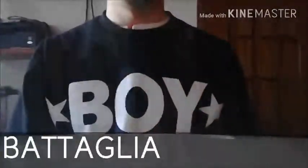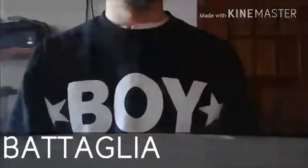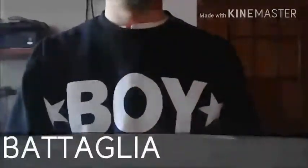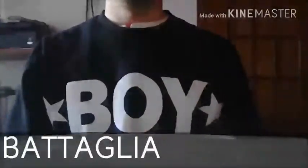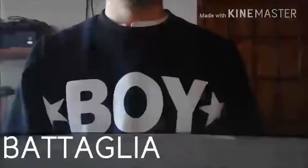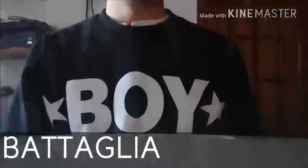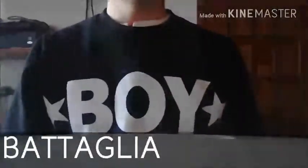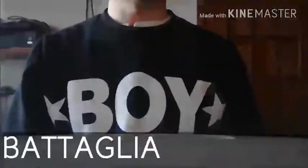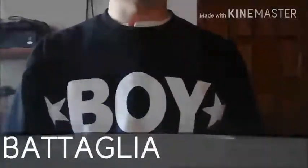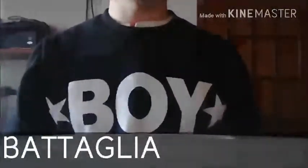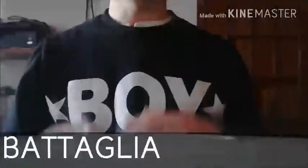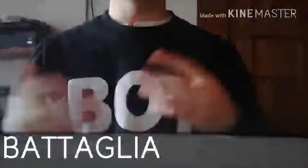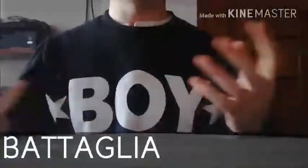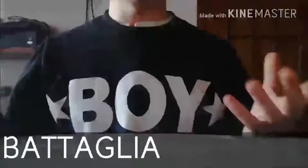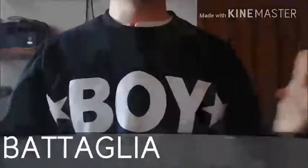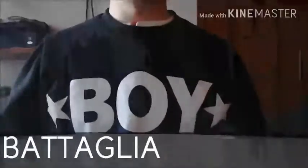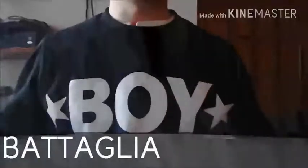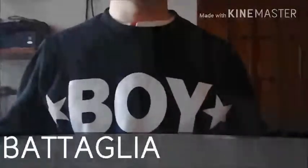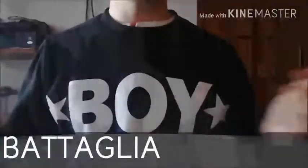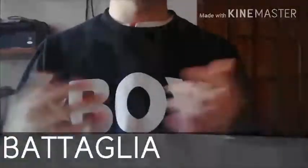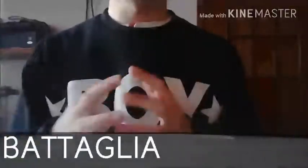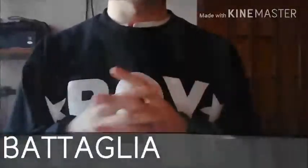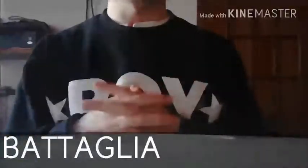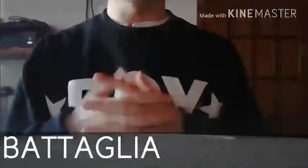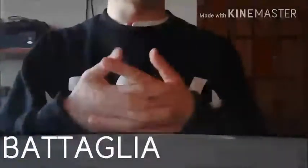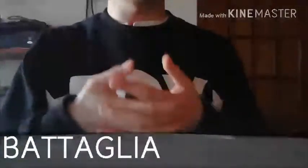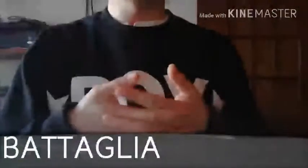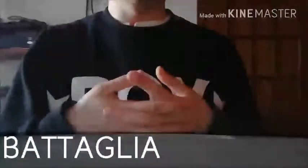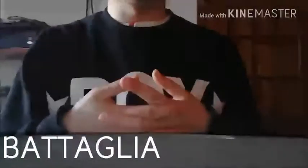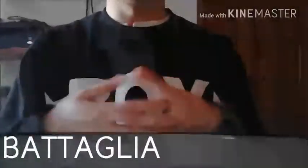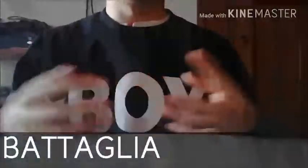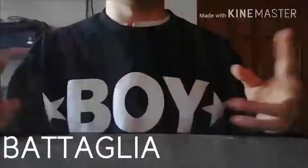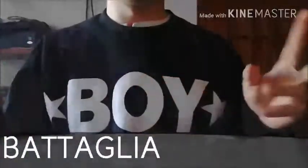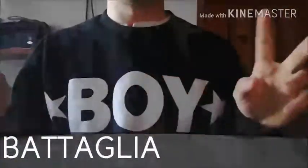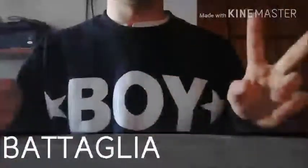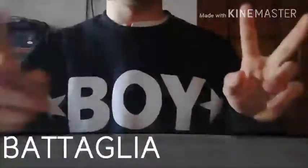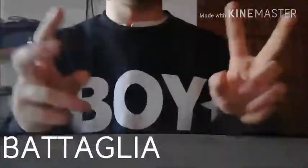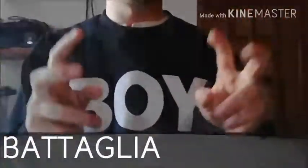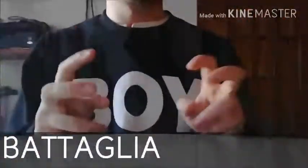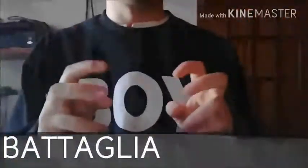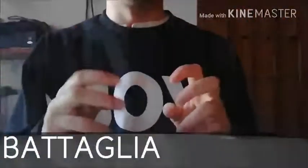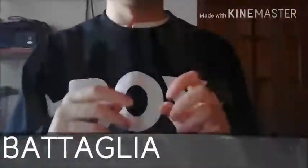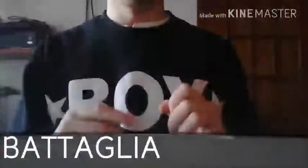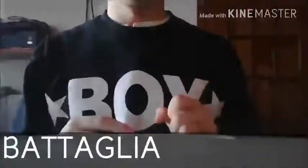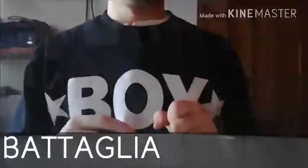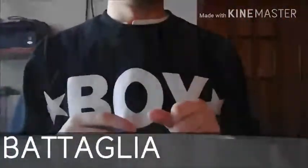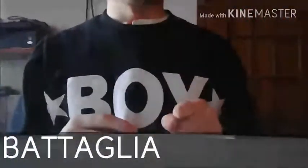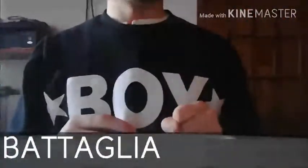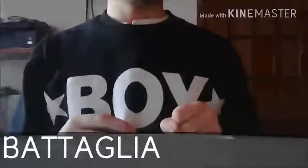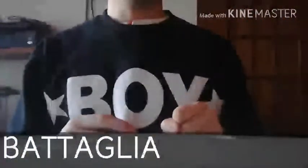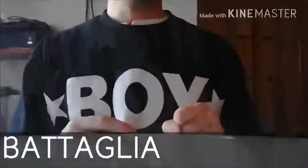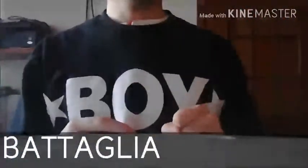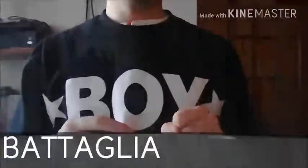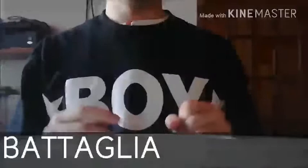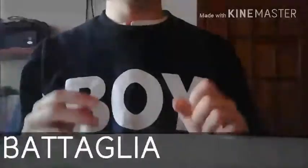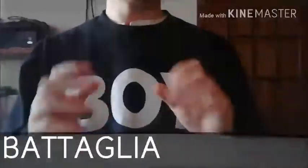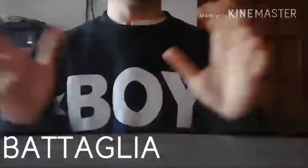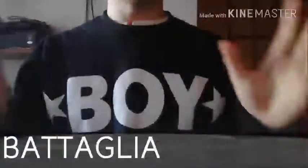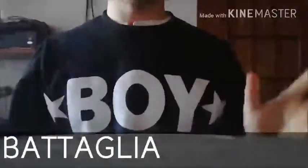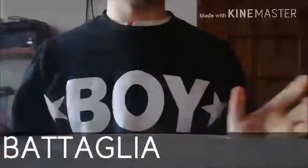bene o questa breve spiegazione spero che vi sia piaciuta spero che vi ho fatto luce su